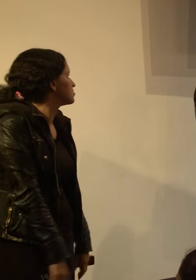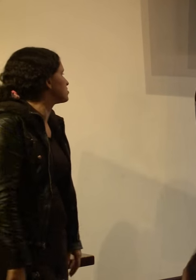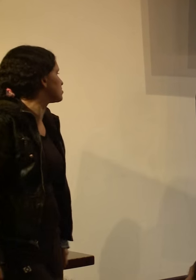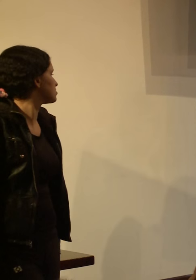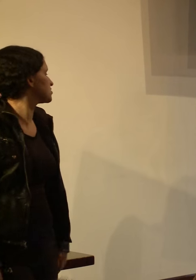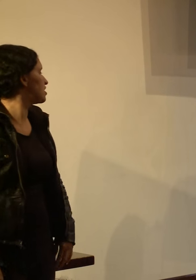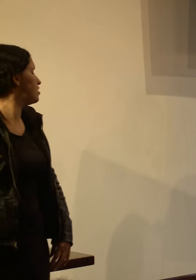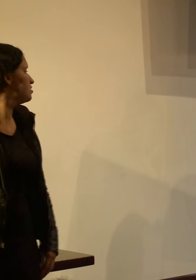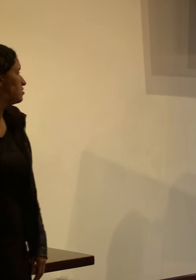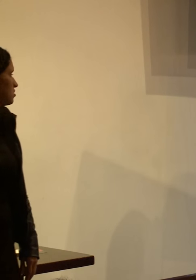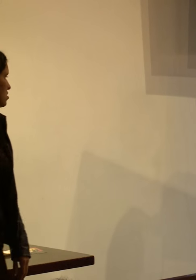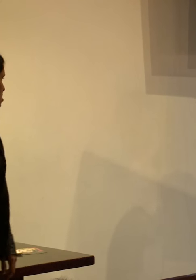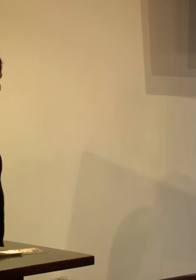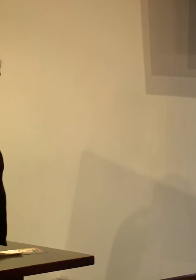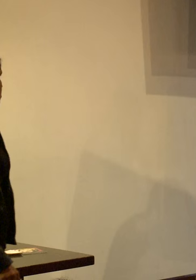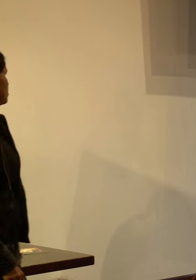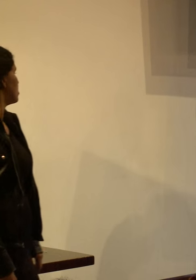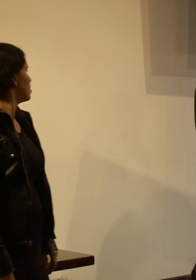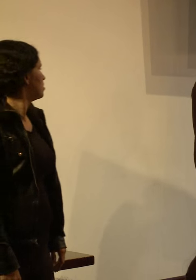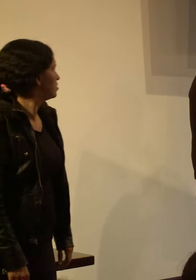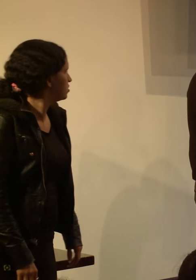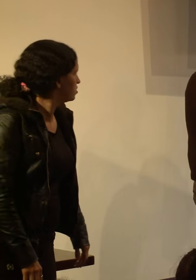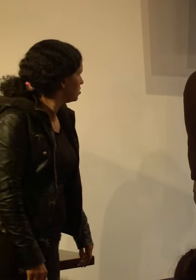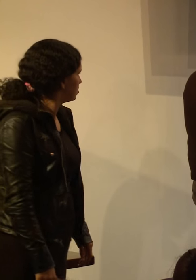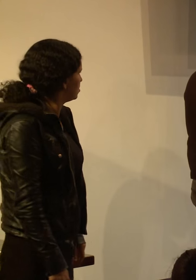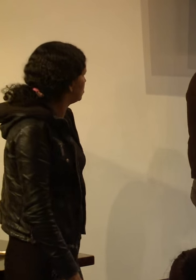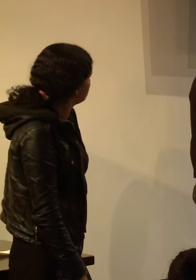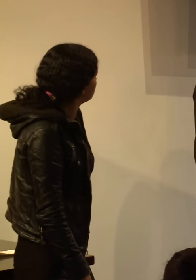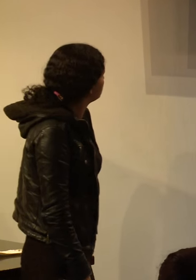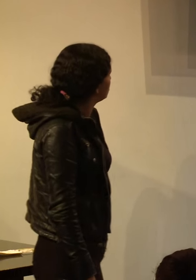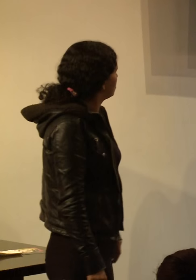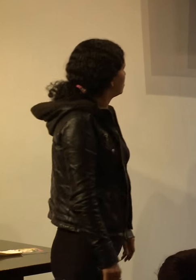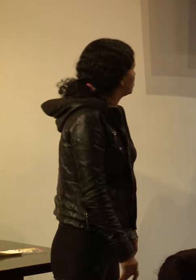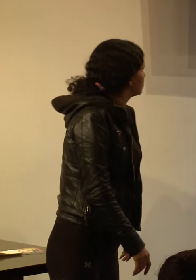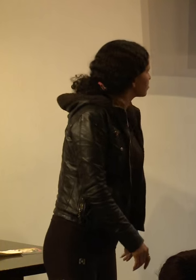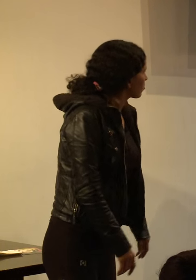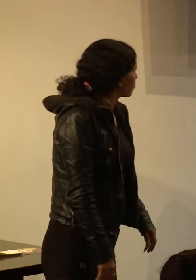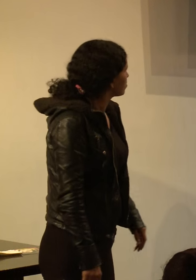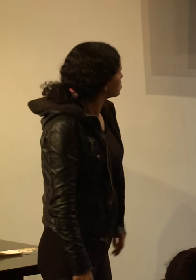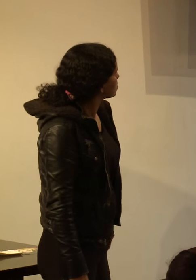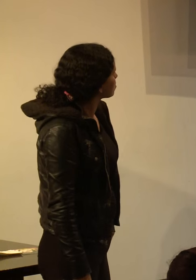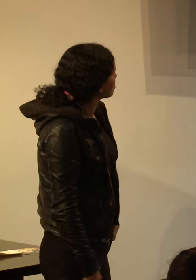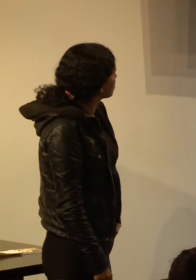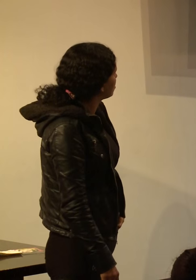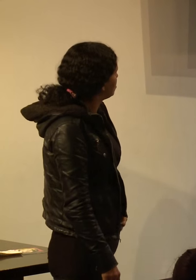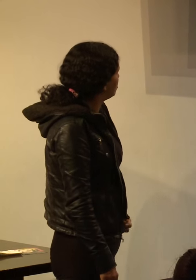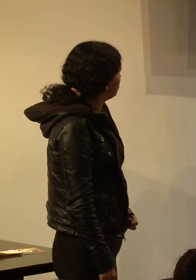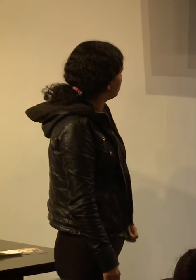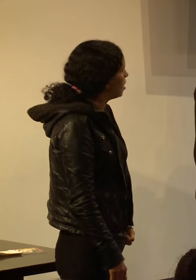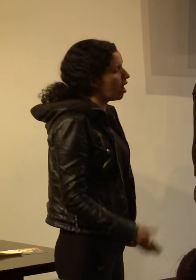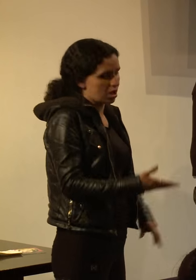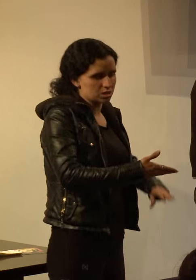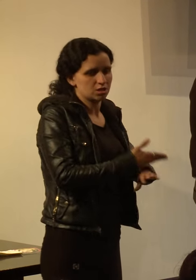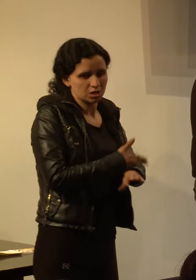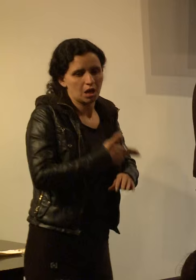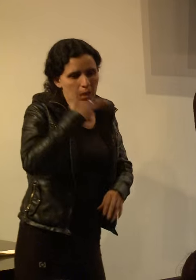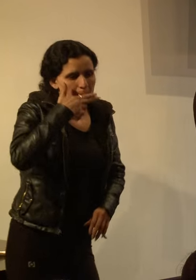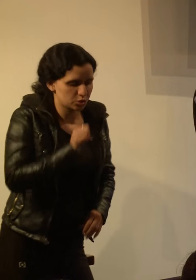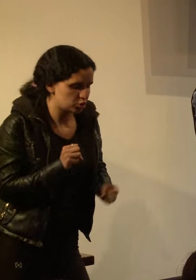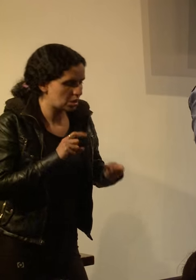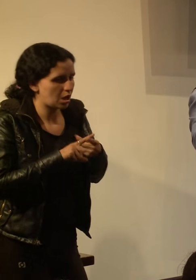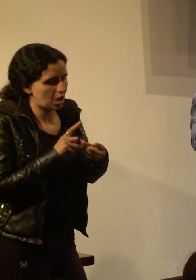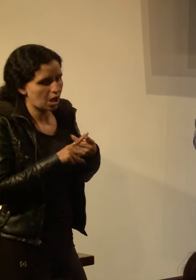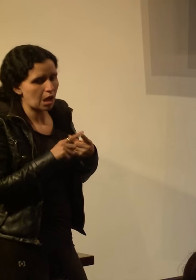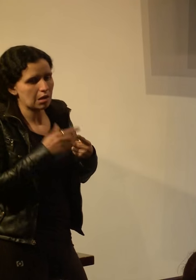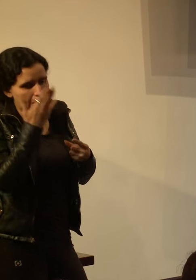que hace que la obra de arte sea obra de arte. Y entonces fácilmente uno se puede dar cuenta por qué los niños no hacen obras de arte, porque llegan hasta este nivel. Y cuando llegan a este nivel, entonces